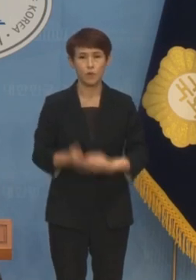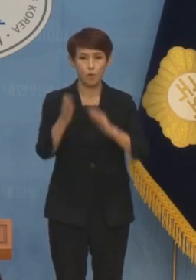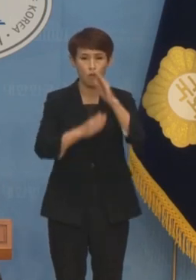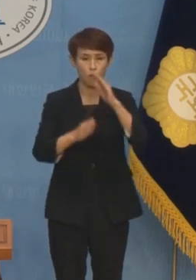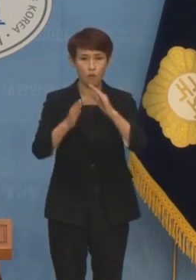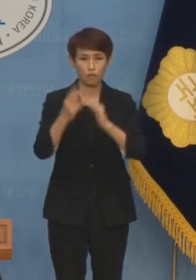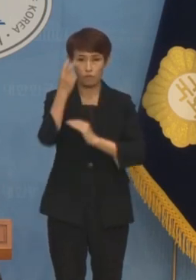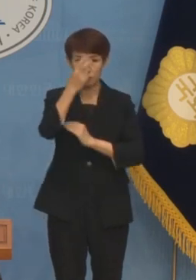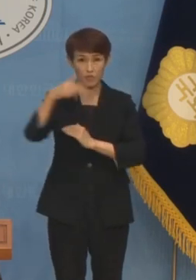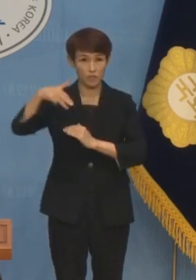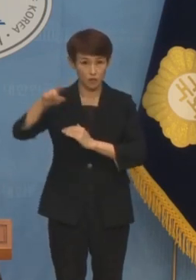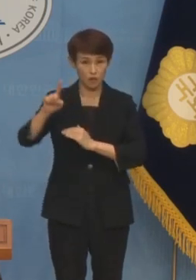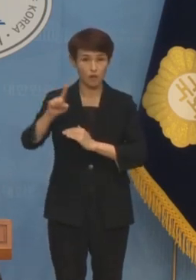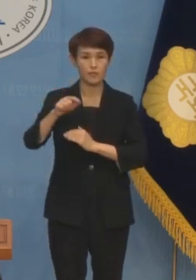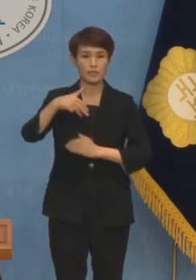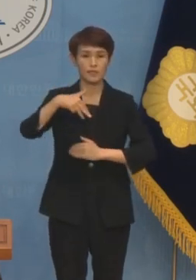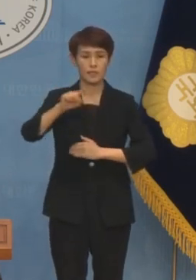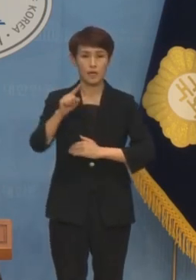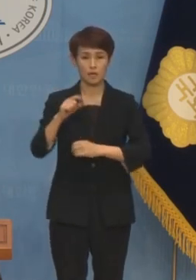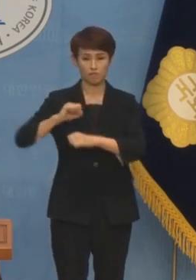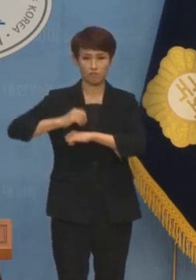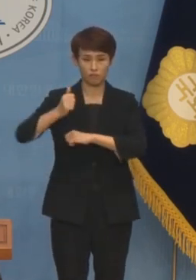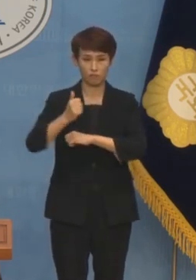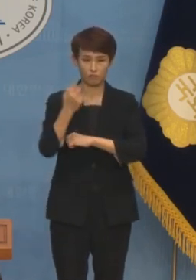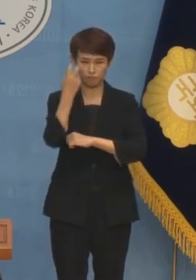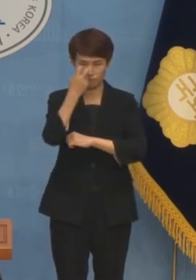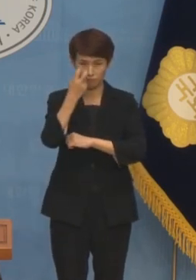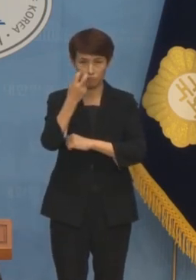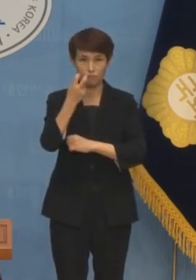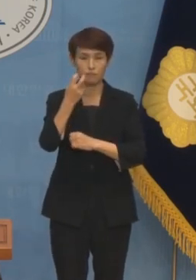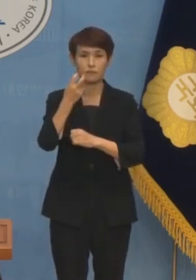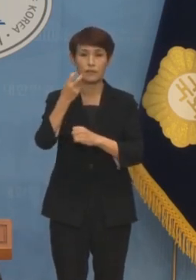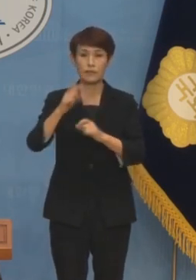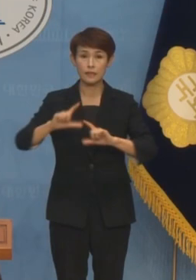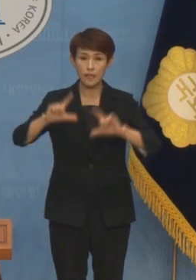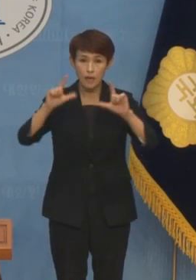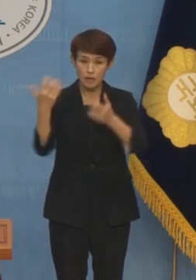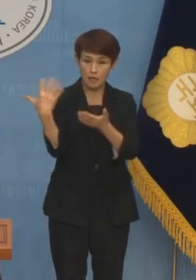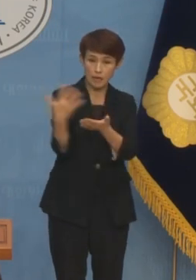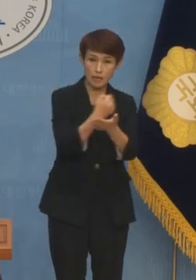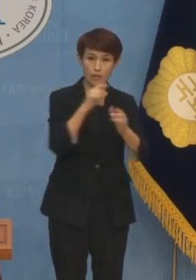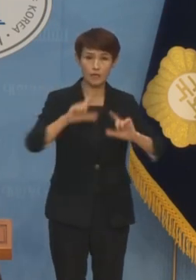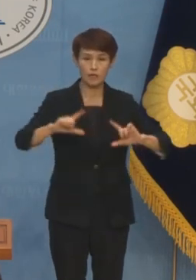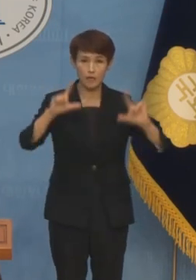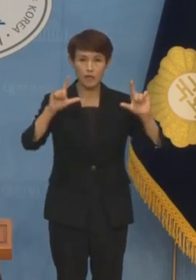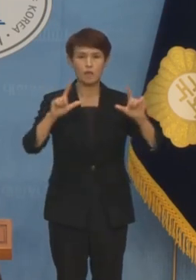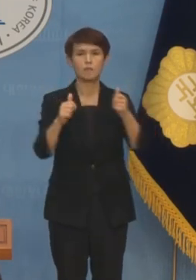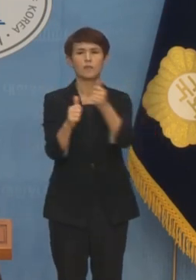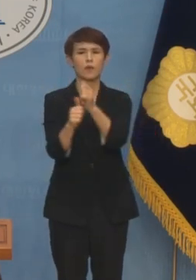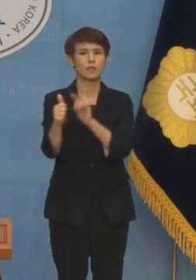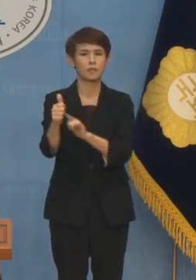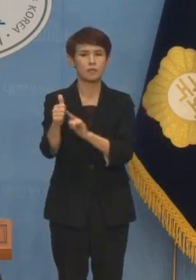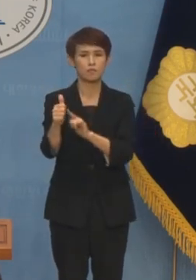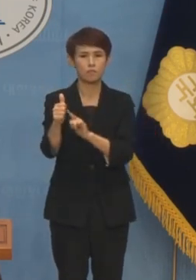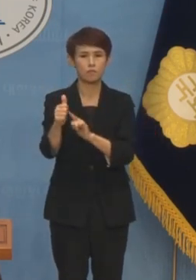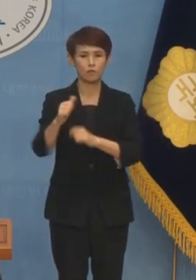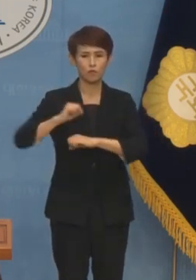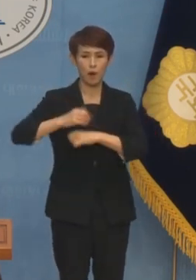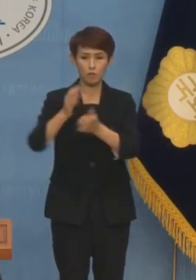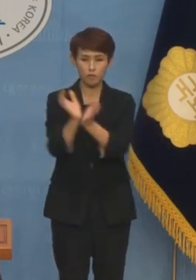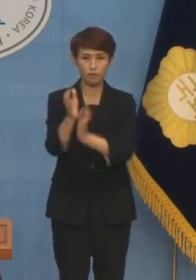공수처가 최상병 사건 수사 자료를 회수한 날, 대통령실 이시원 공직기강 비서관이 국방부